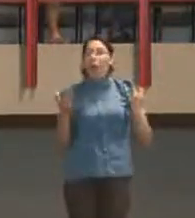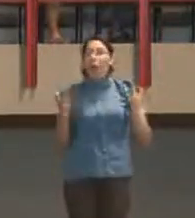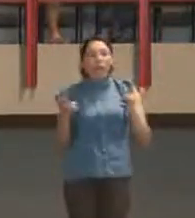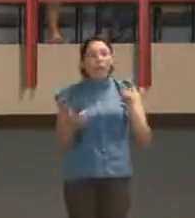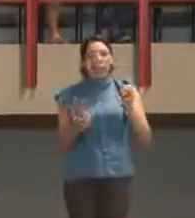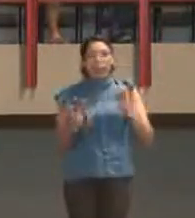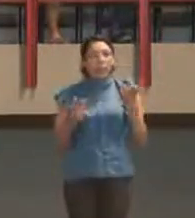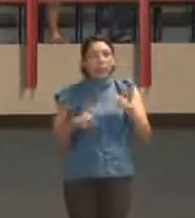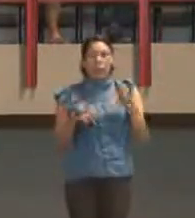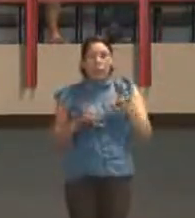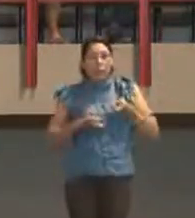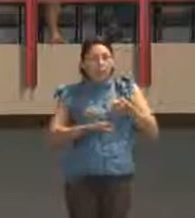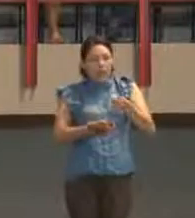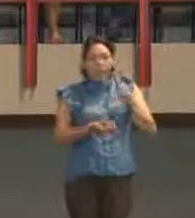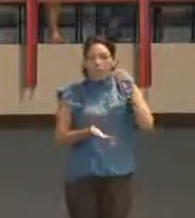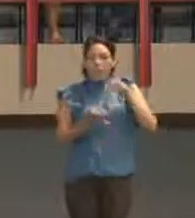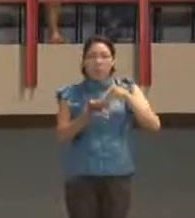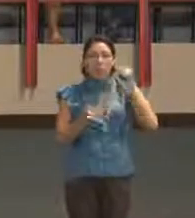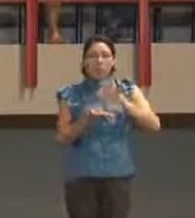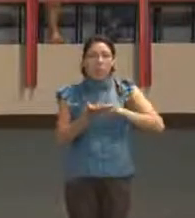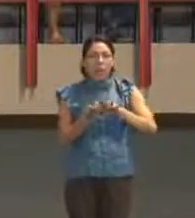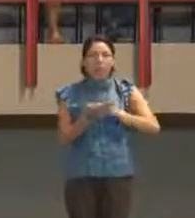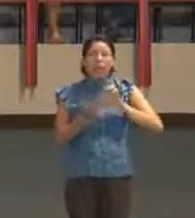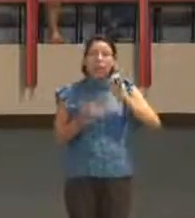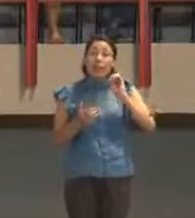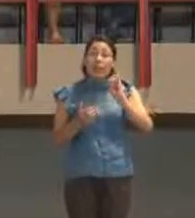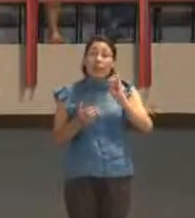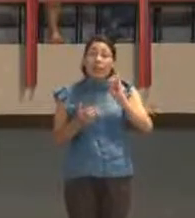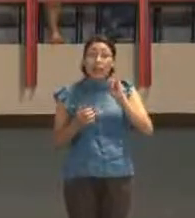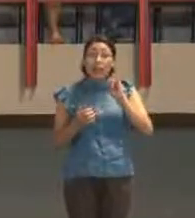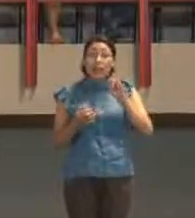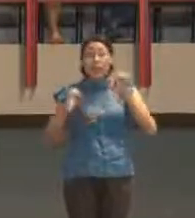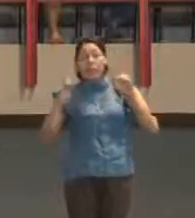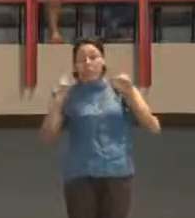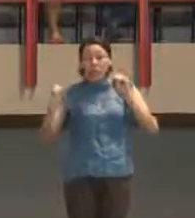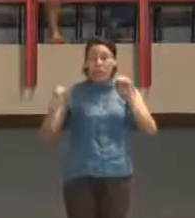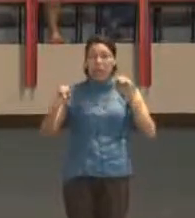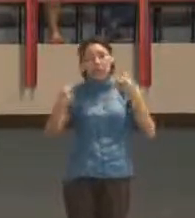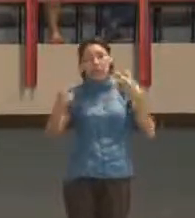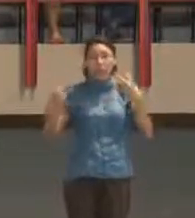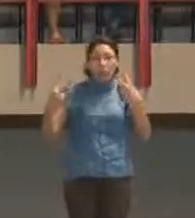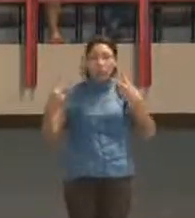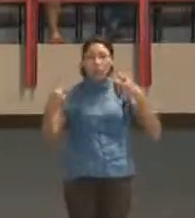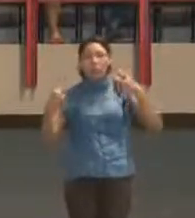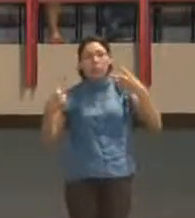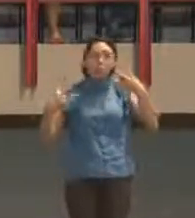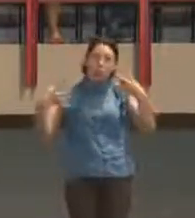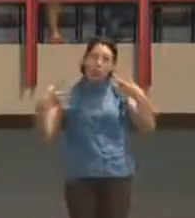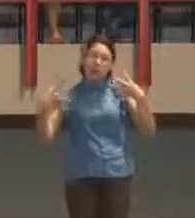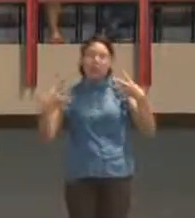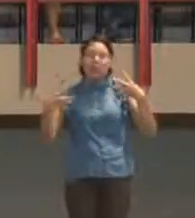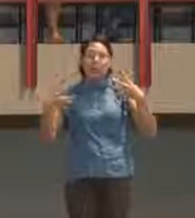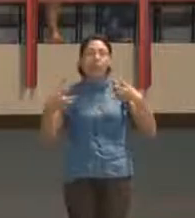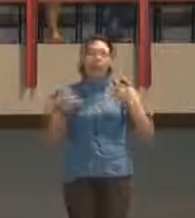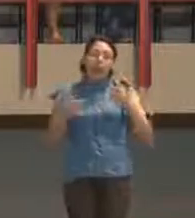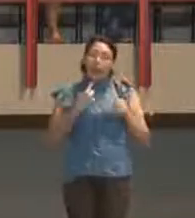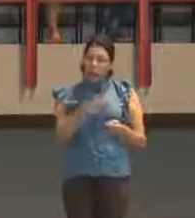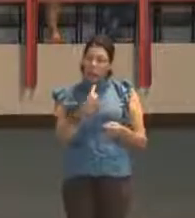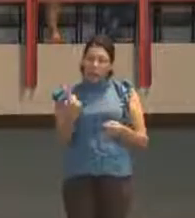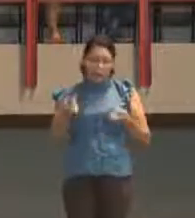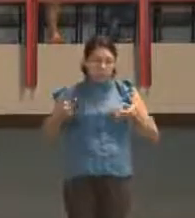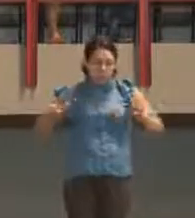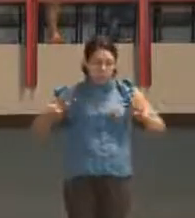se acontece empate na partida, cada time que jogou ganha 1 ponto. Tá legal?